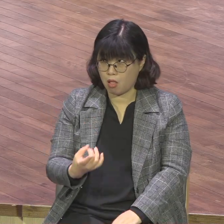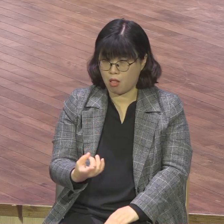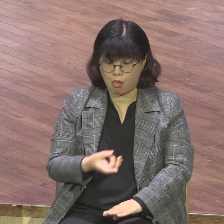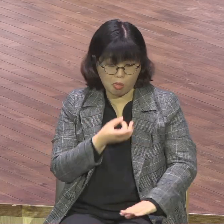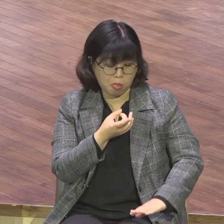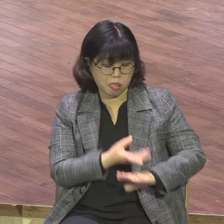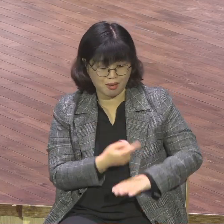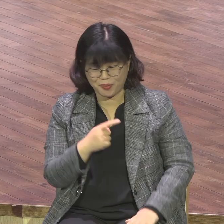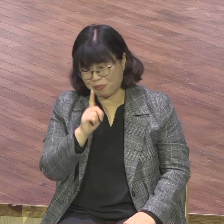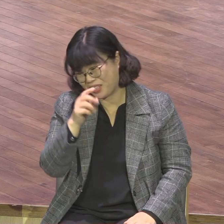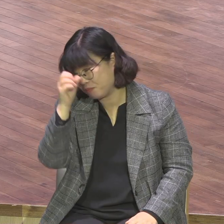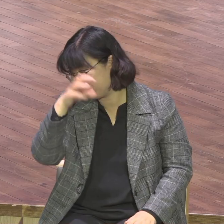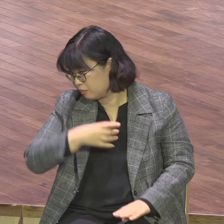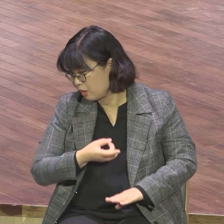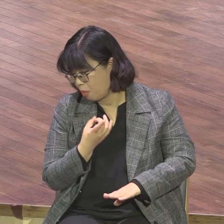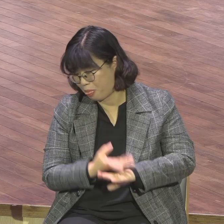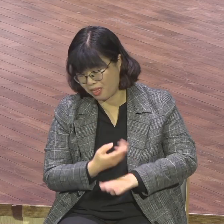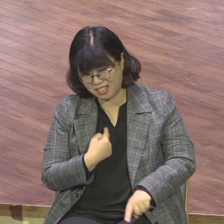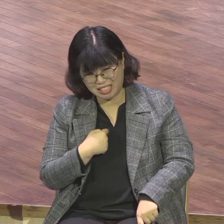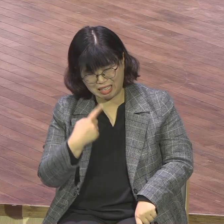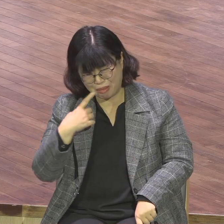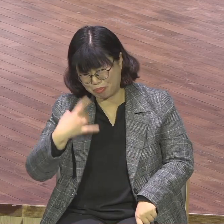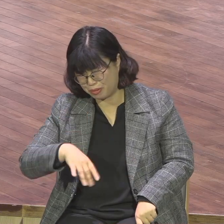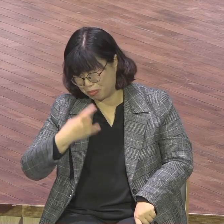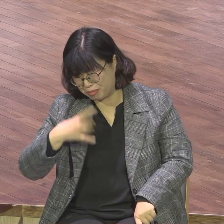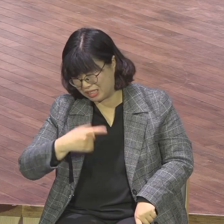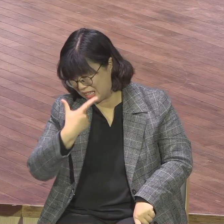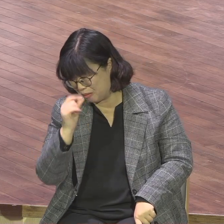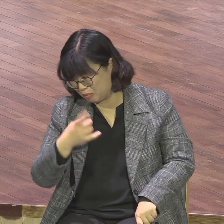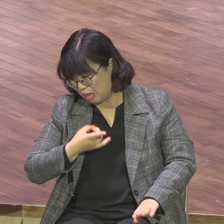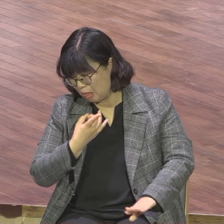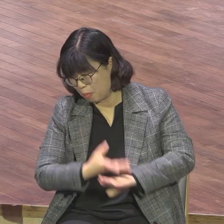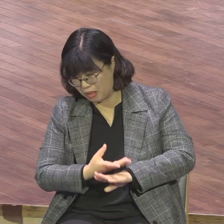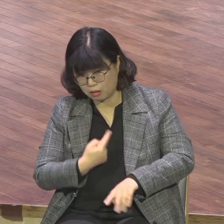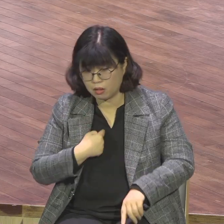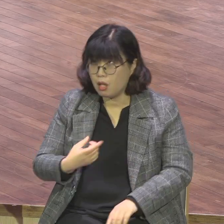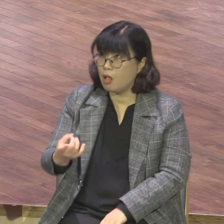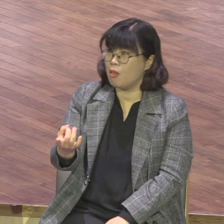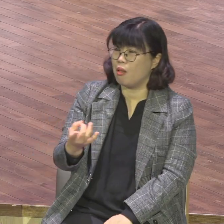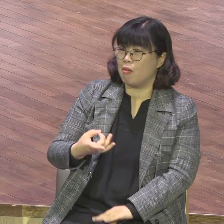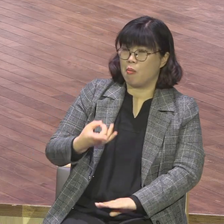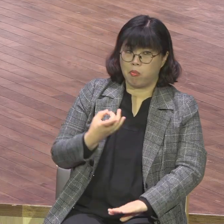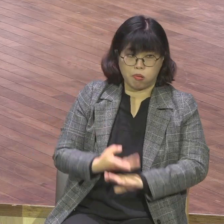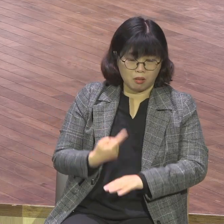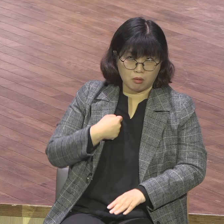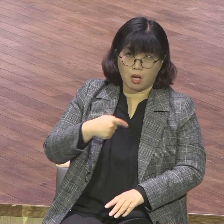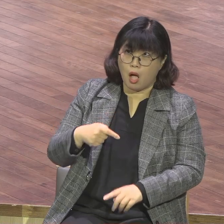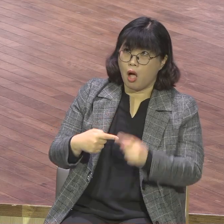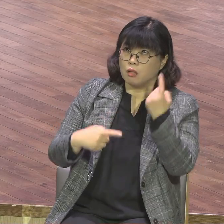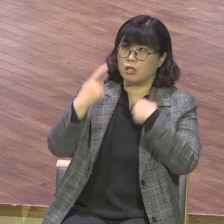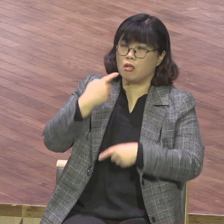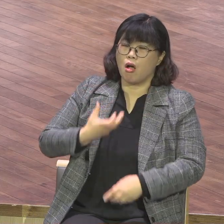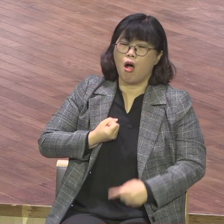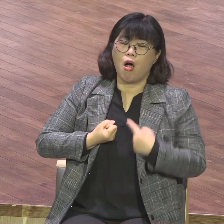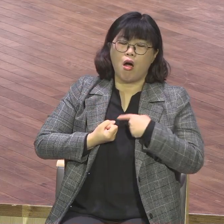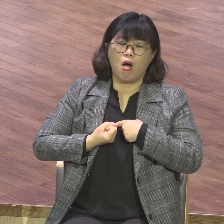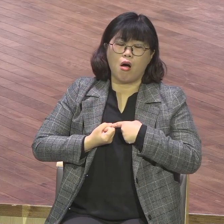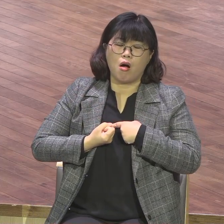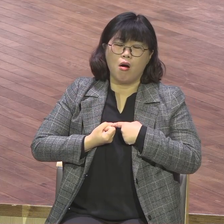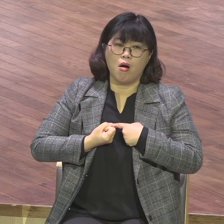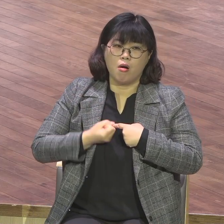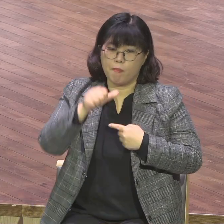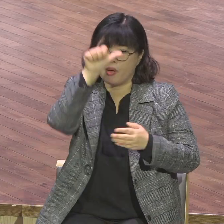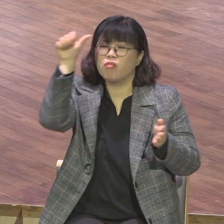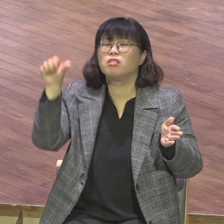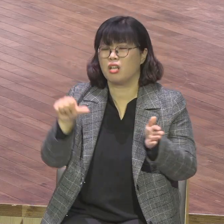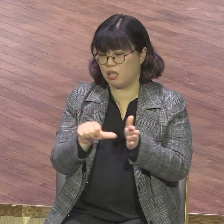자 이런 상황 속에서는요 어떤 말을 해도 안 먹어줍니다. 부모에 대한 상처 문 정거 문 콱 닫고